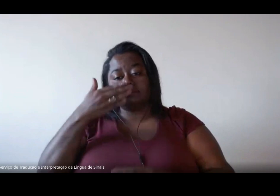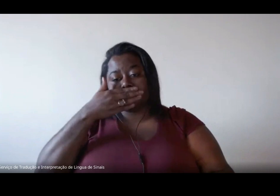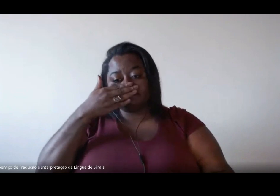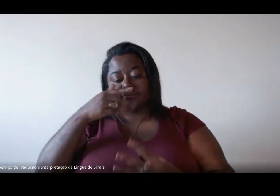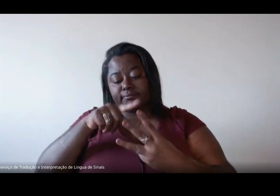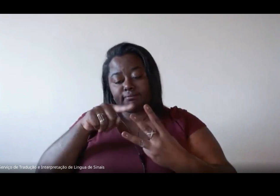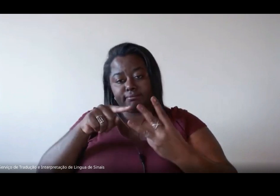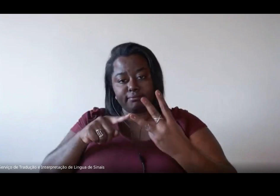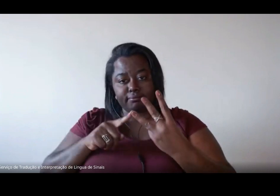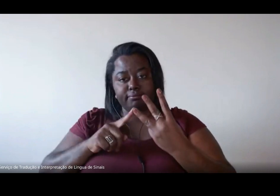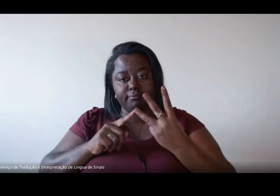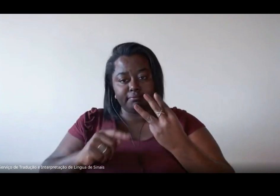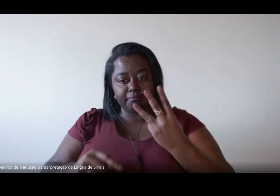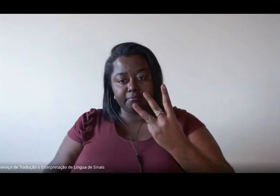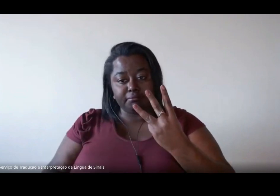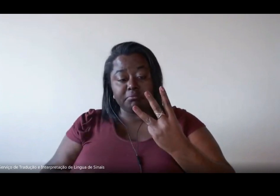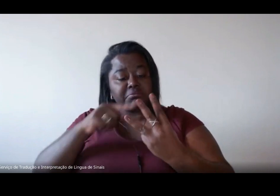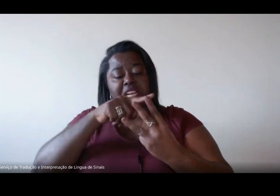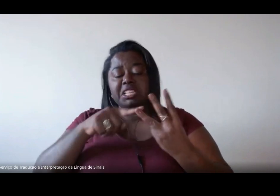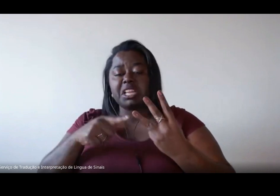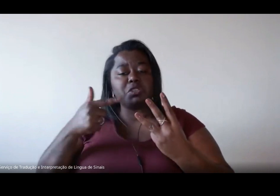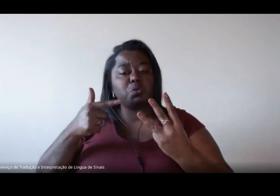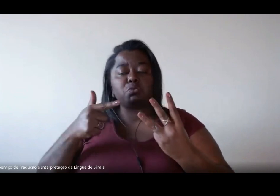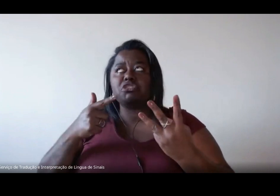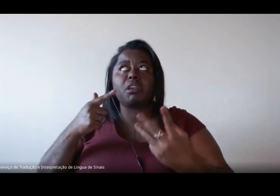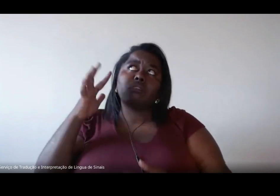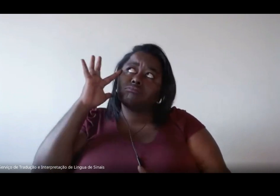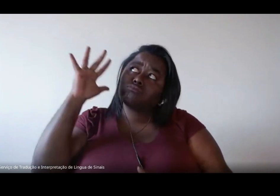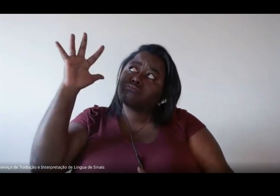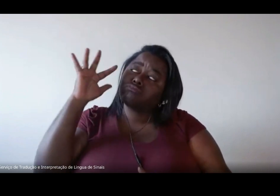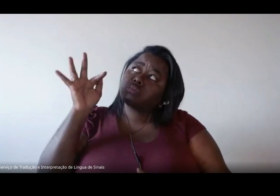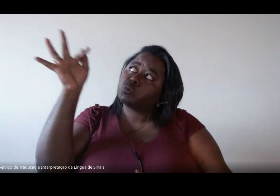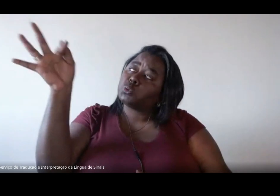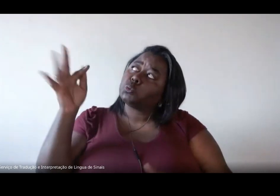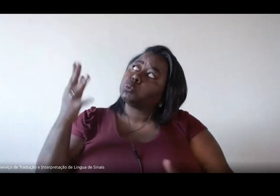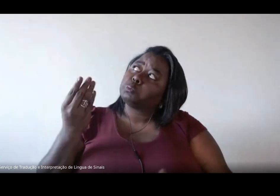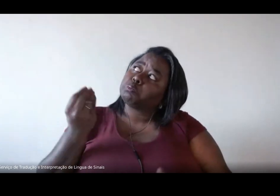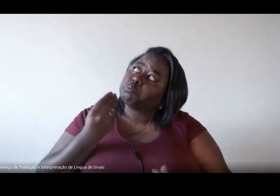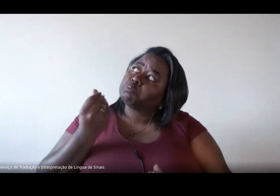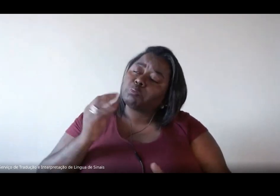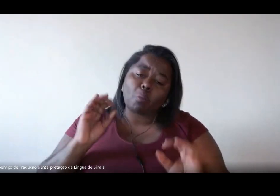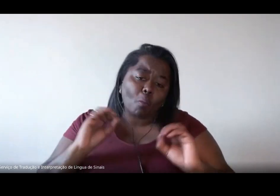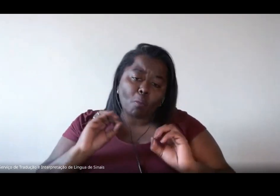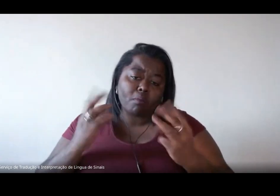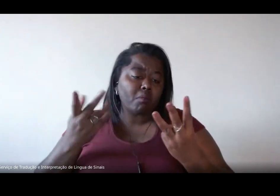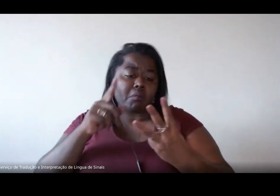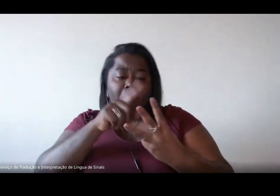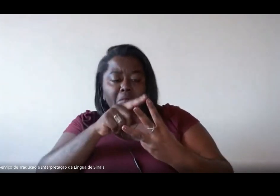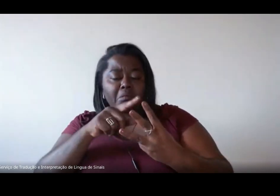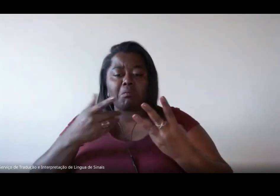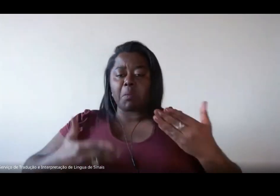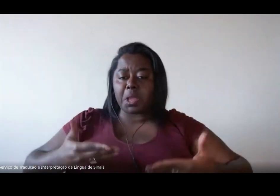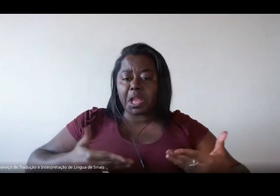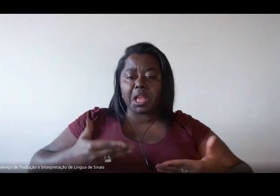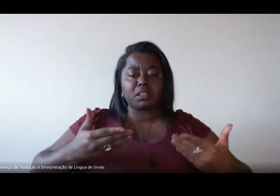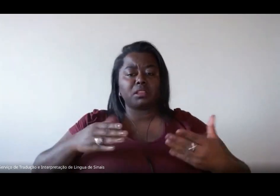era garota de programa. E as três meninas, assim, sem perspectiva nenhuma, né, não que ser empregada